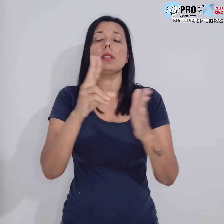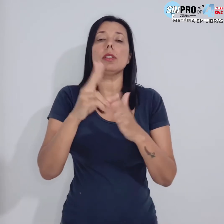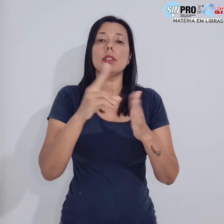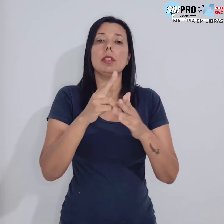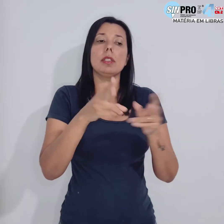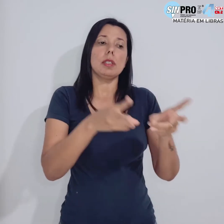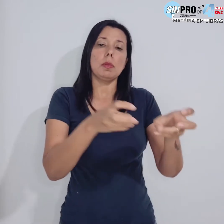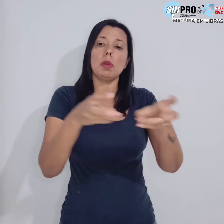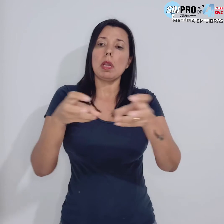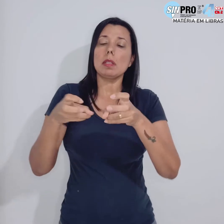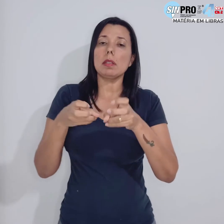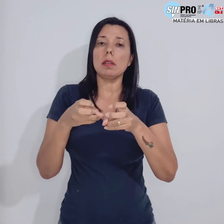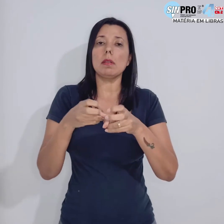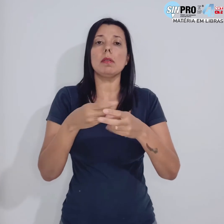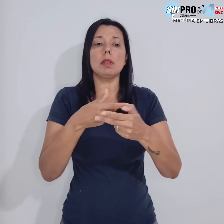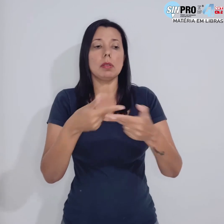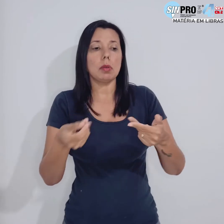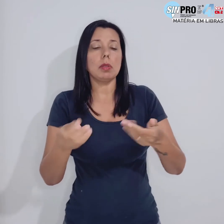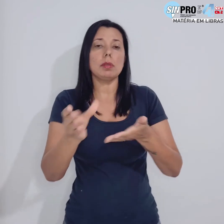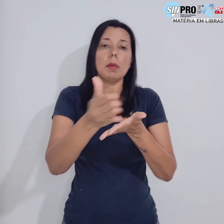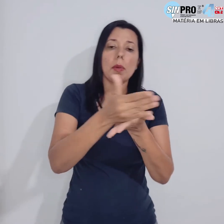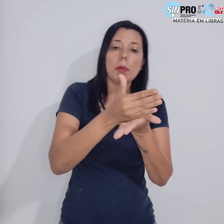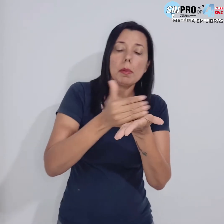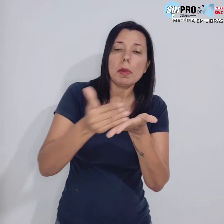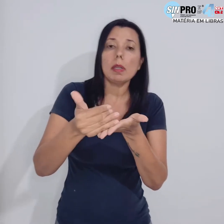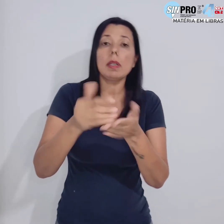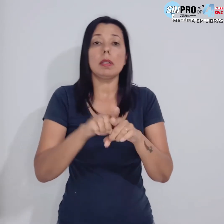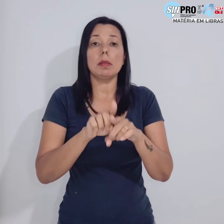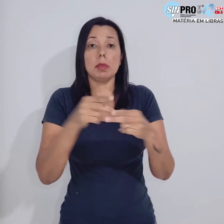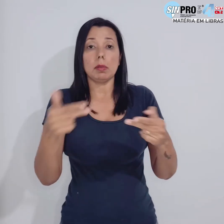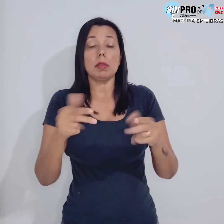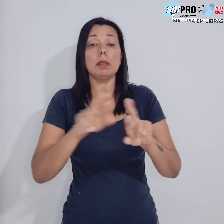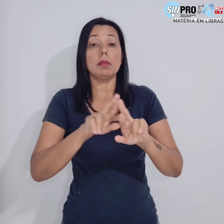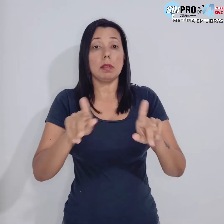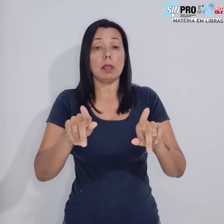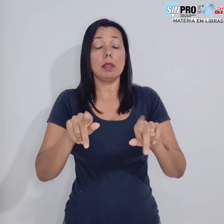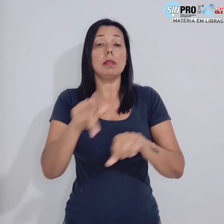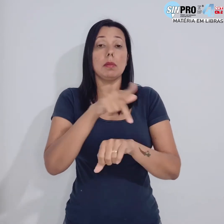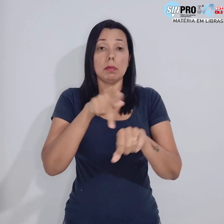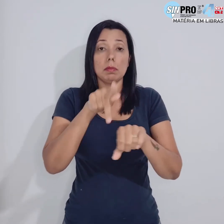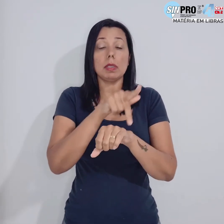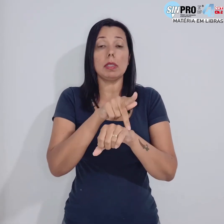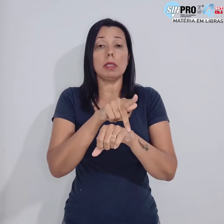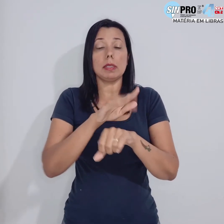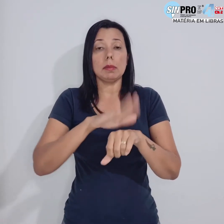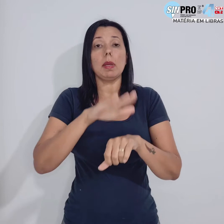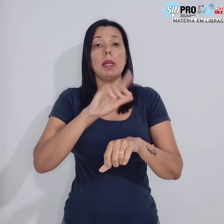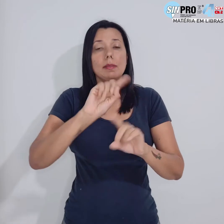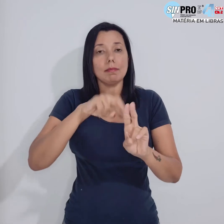a exploração ilegal dos recursos naturais e danos diversos ao patrimônio mais que